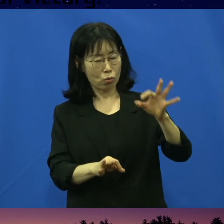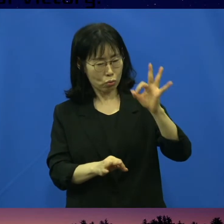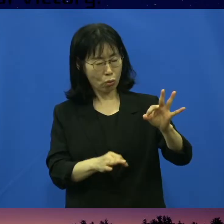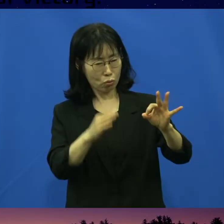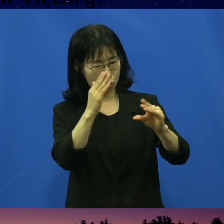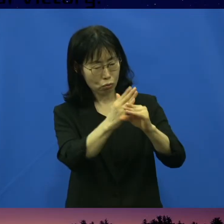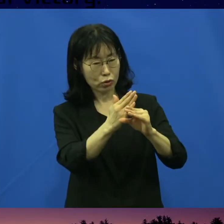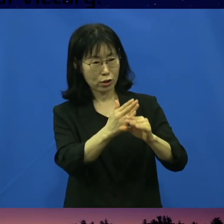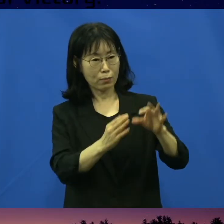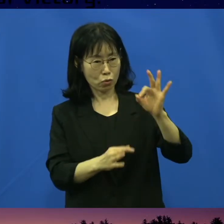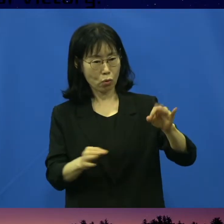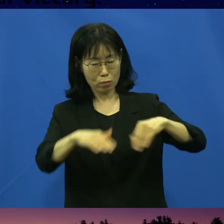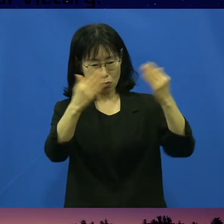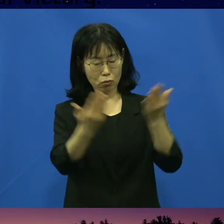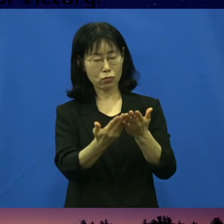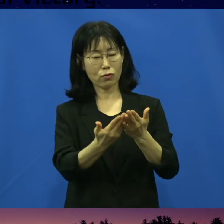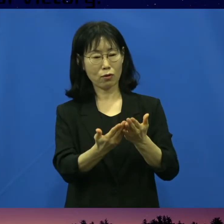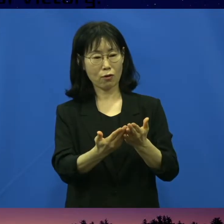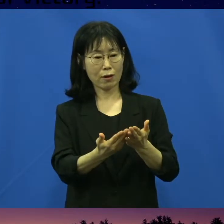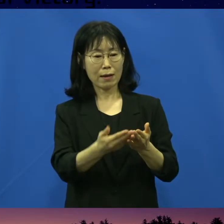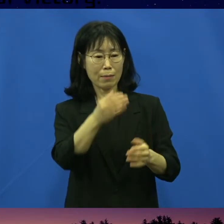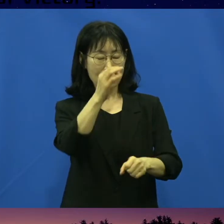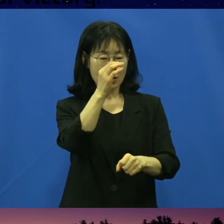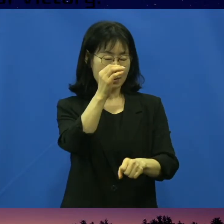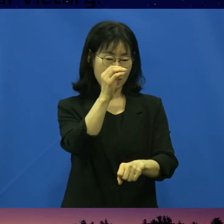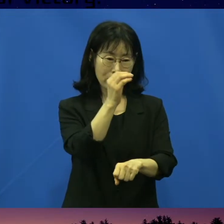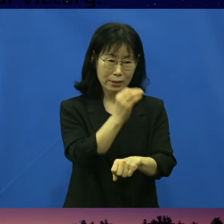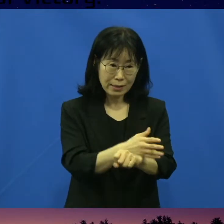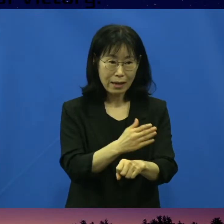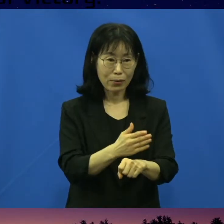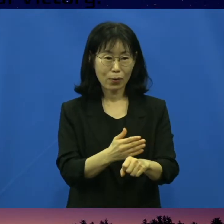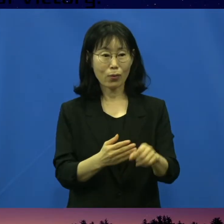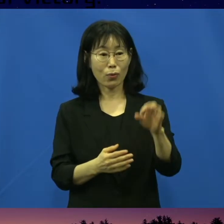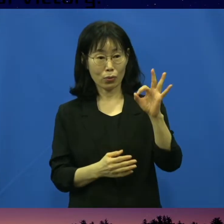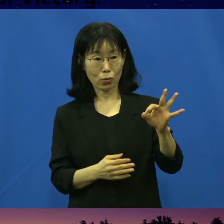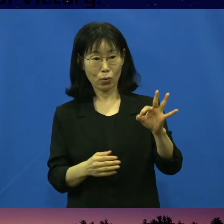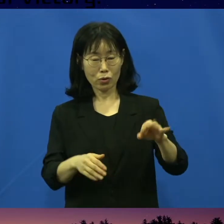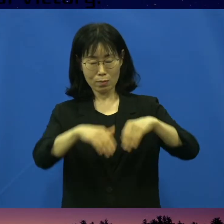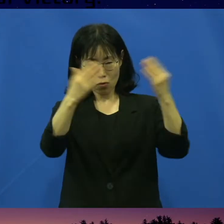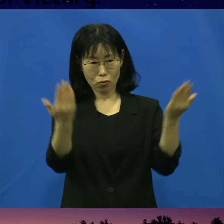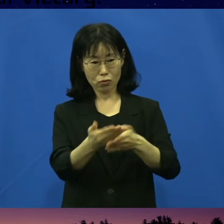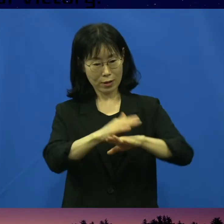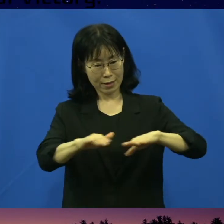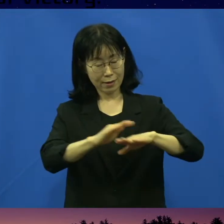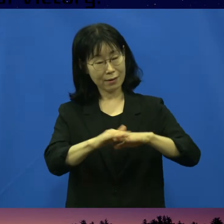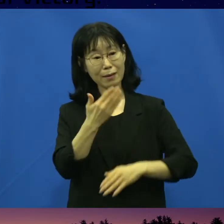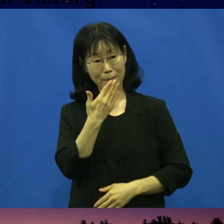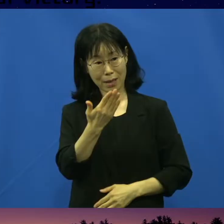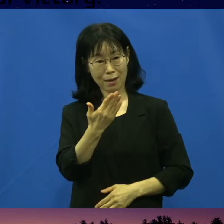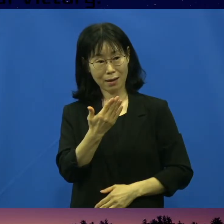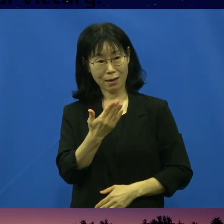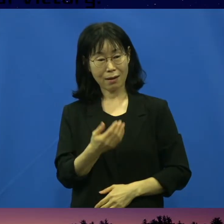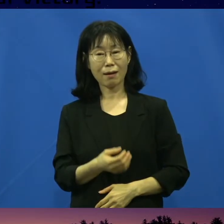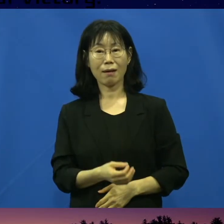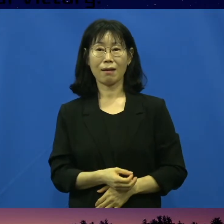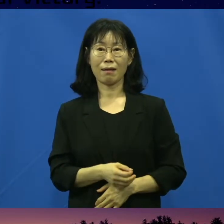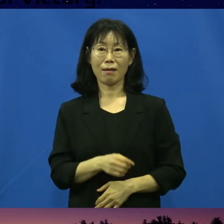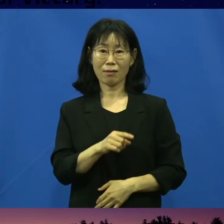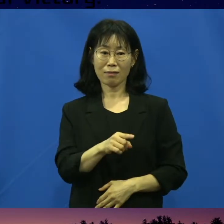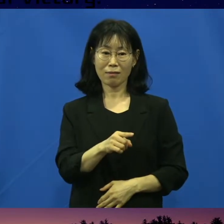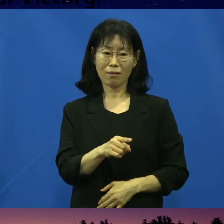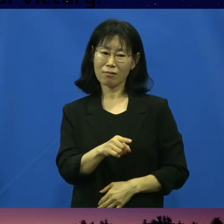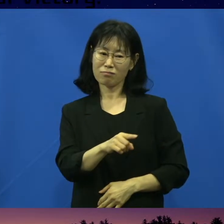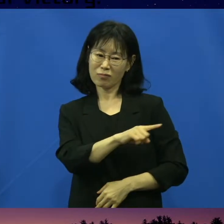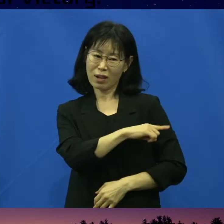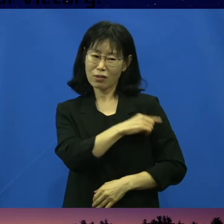천하를 막 휘두릅니다. 누가 돈을 많이 가졌는가? 누가 가장 많이 돈을 많이 버는가? 이게 늘 뉴스감이잖아요, 여러분,